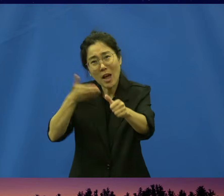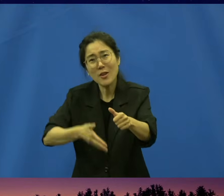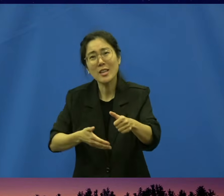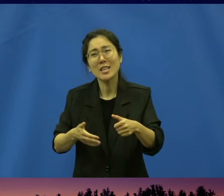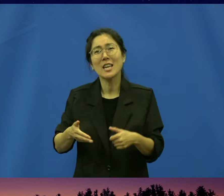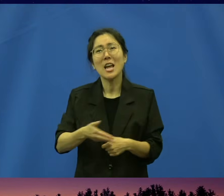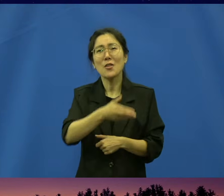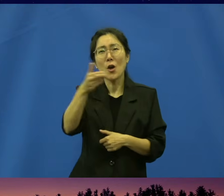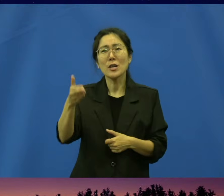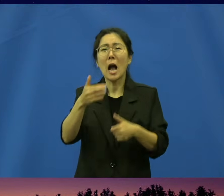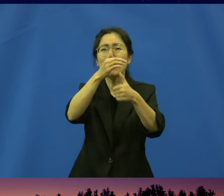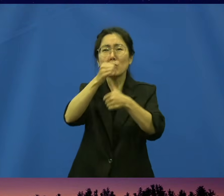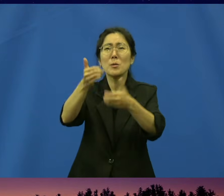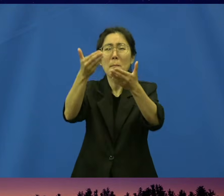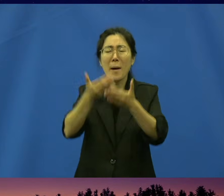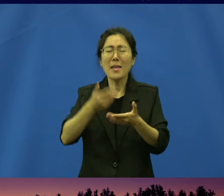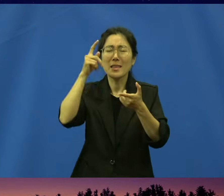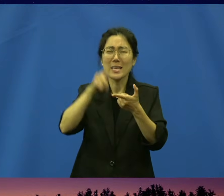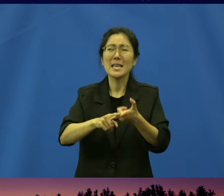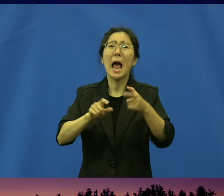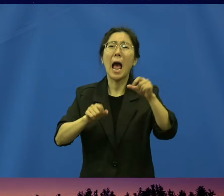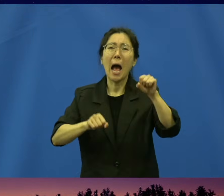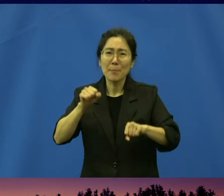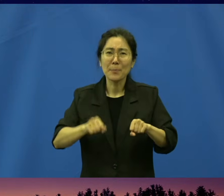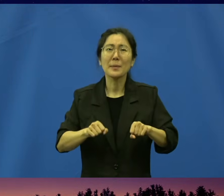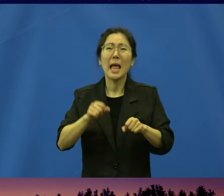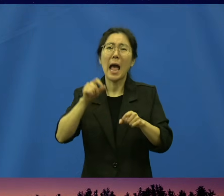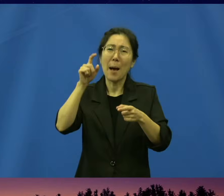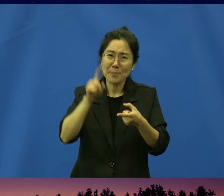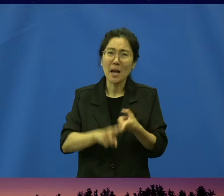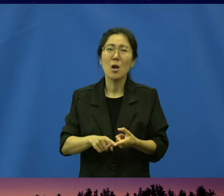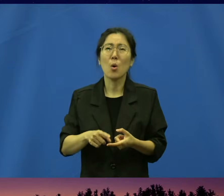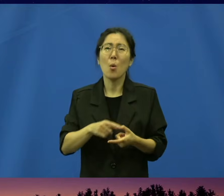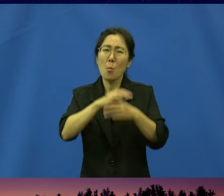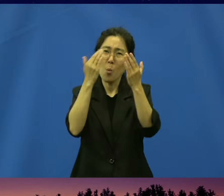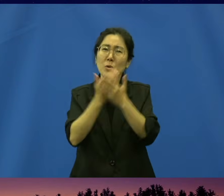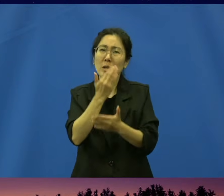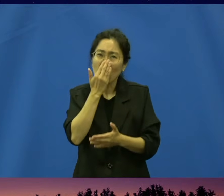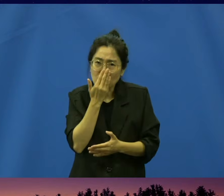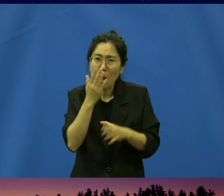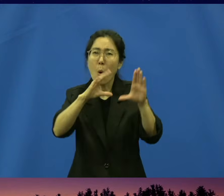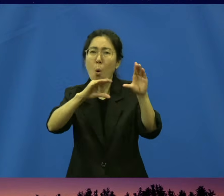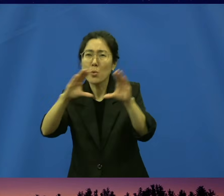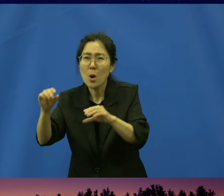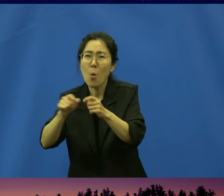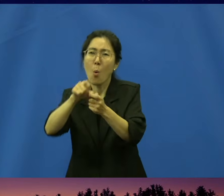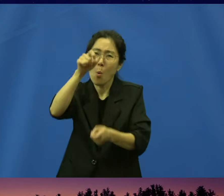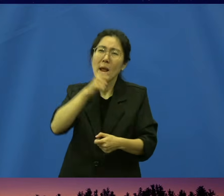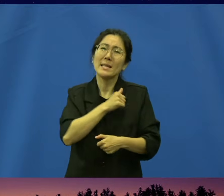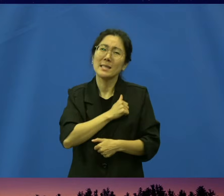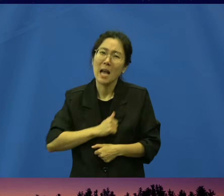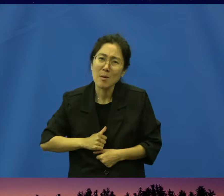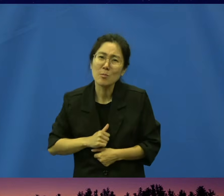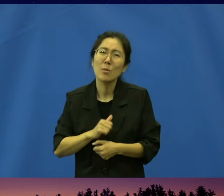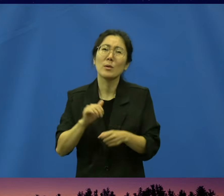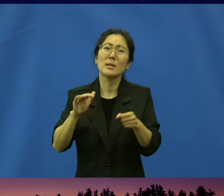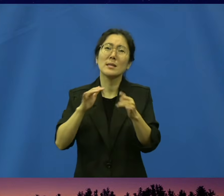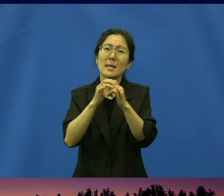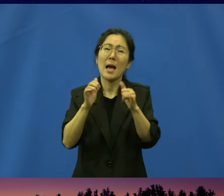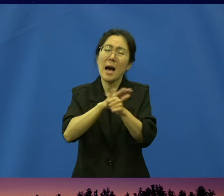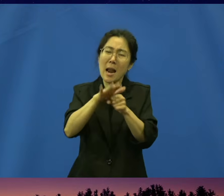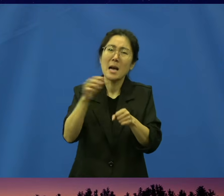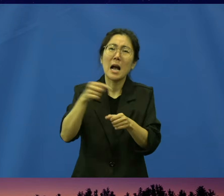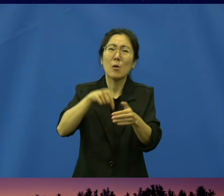일에 합당하게 행하여 모든 겸손과 온유를 하고 오래 참음으로 사랑 가운데서 서로